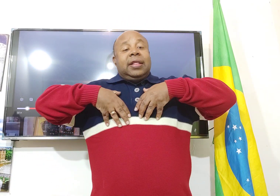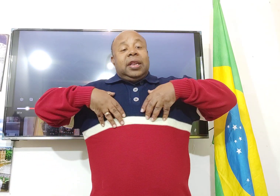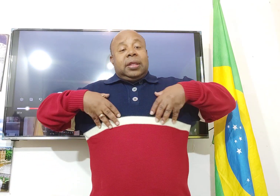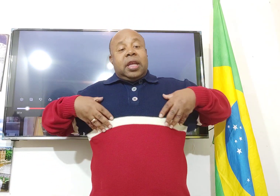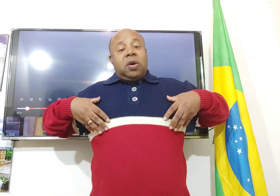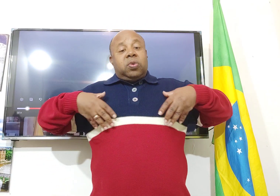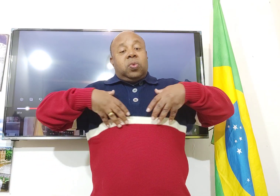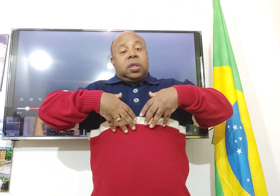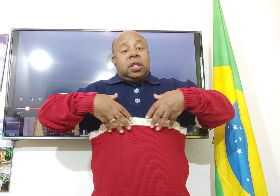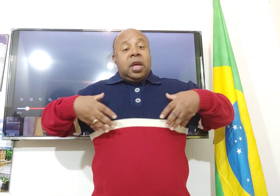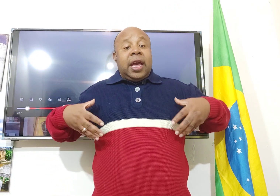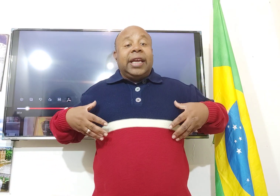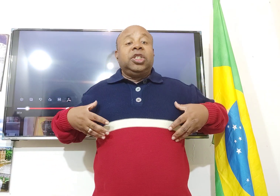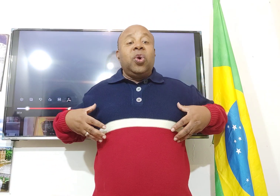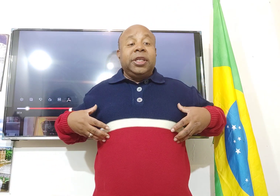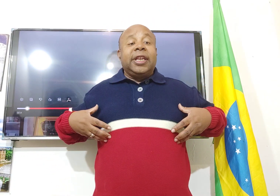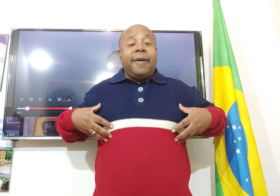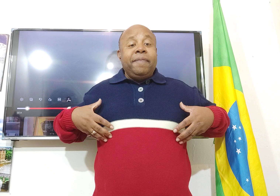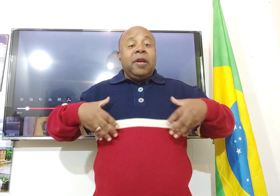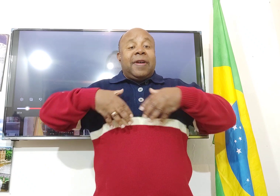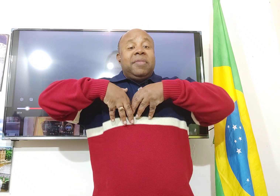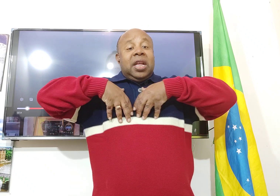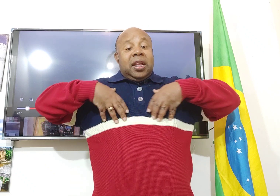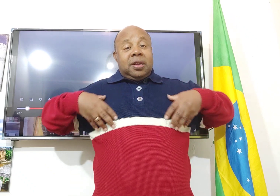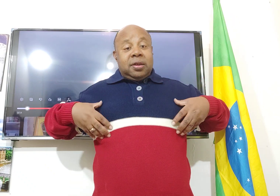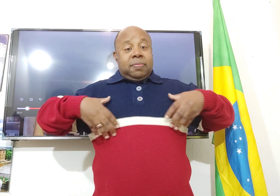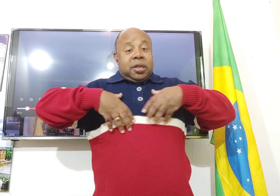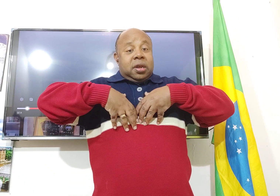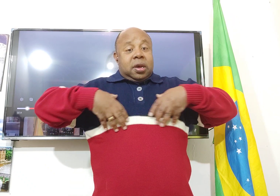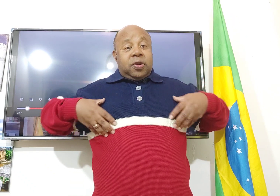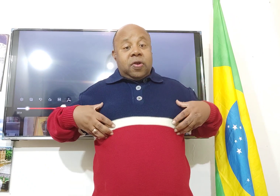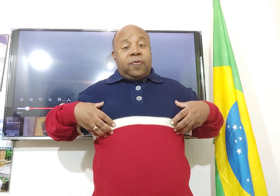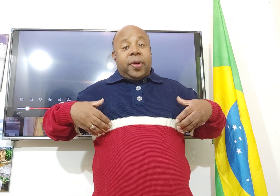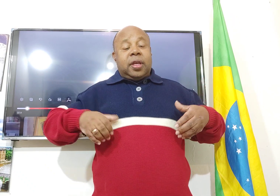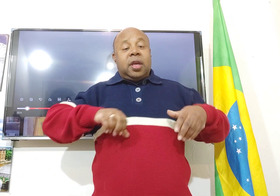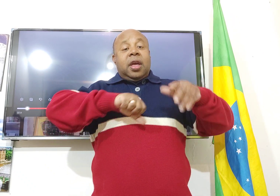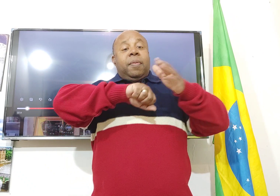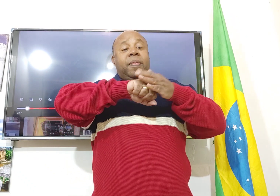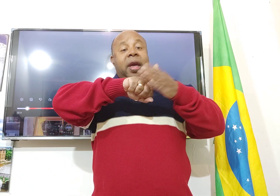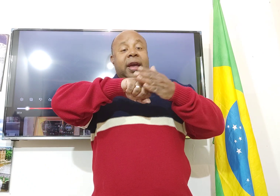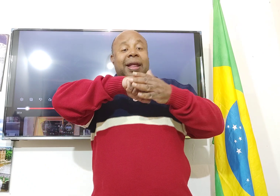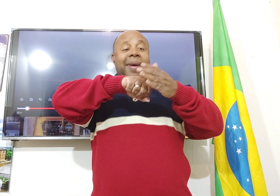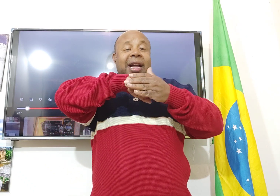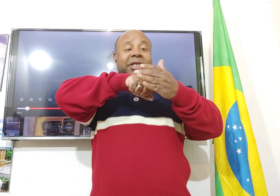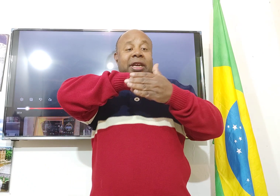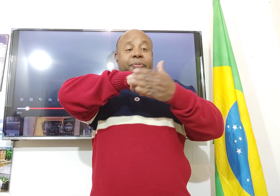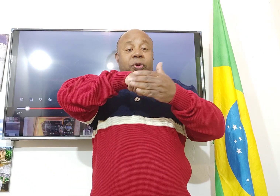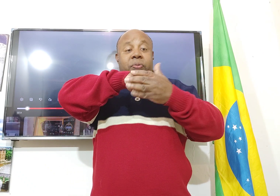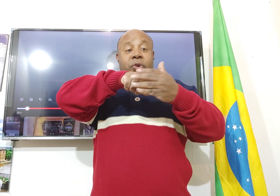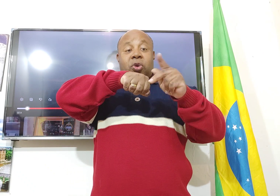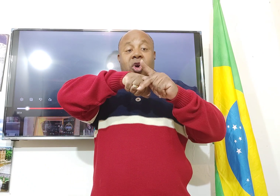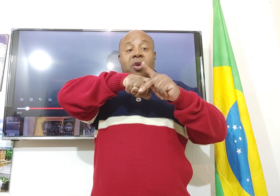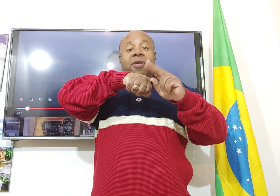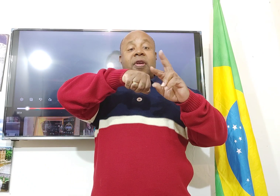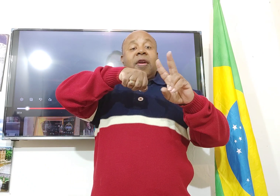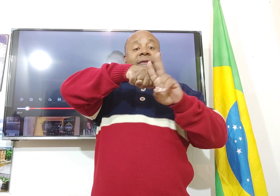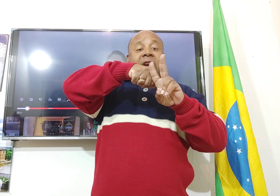eles têm as duas regiões, né? Família. Tem a região que gramática, pronome,